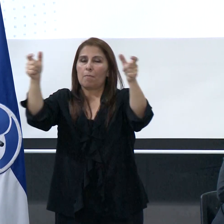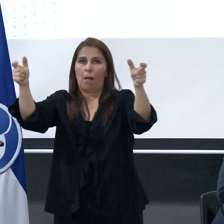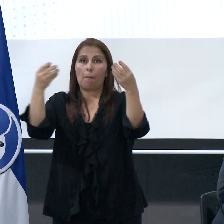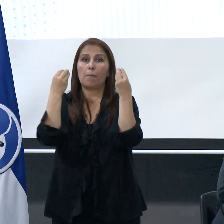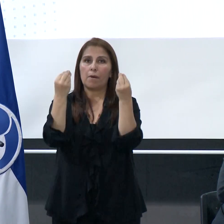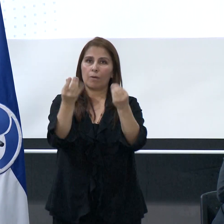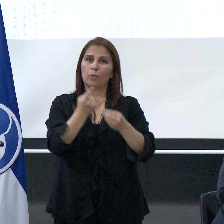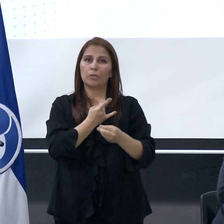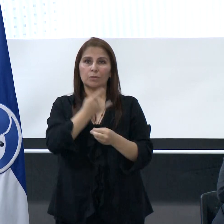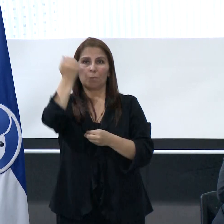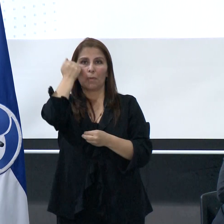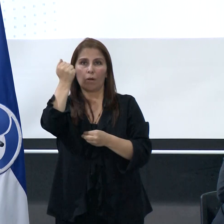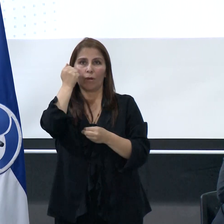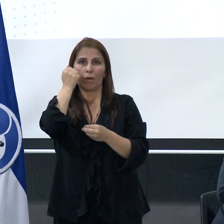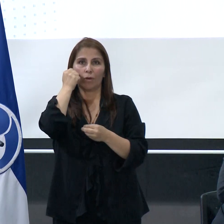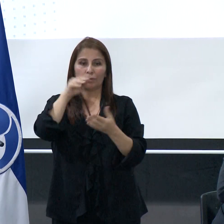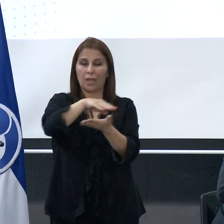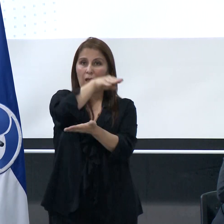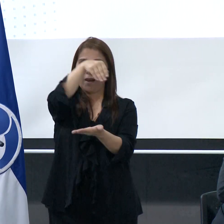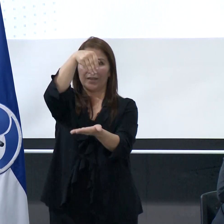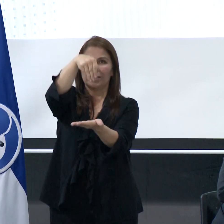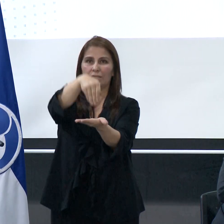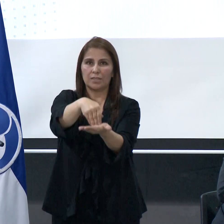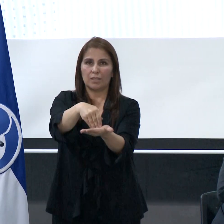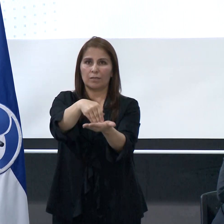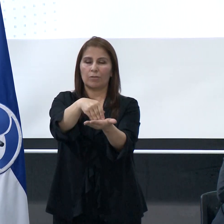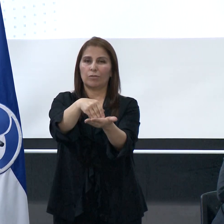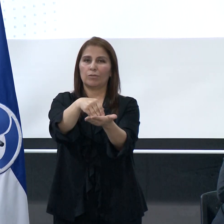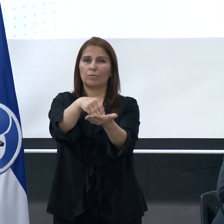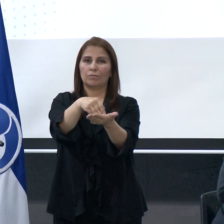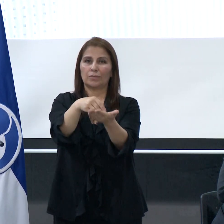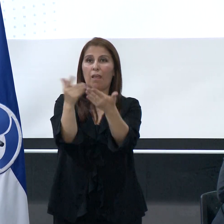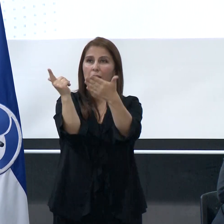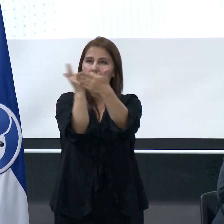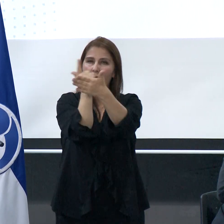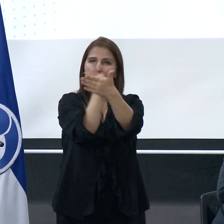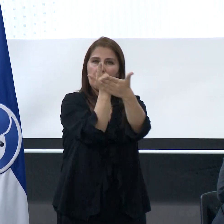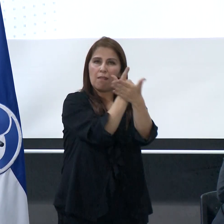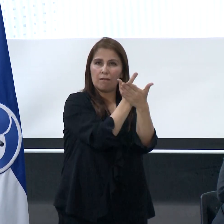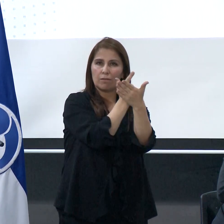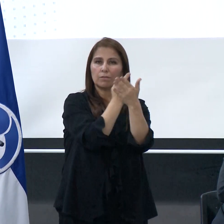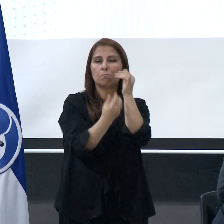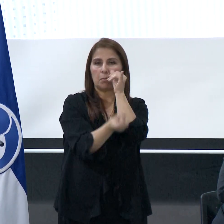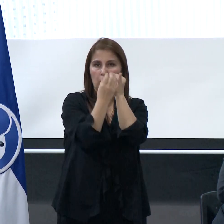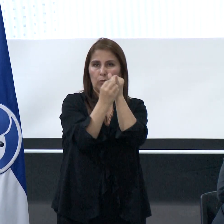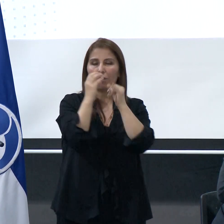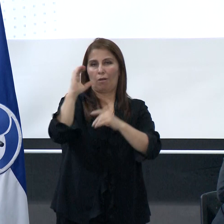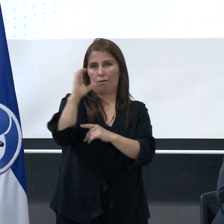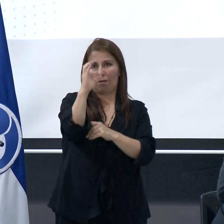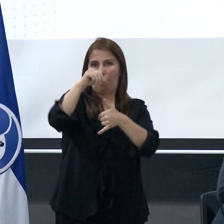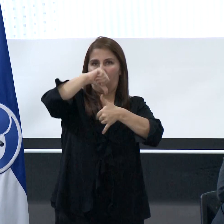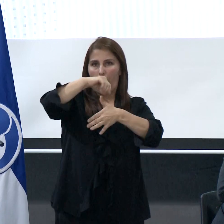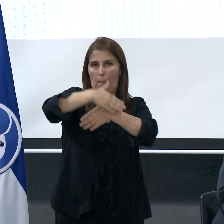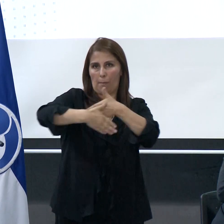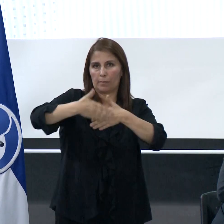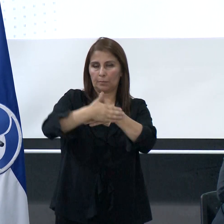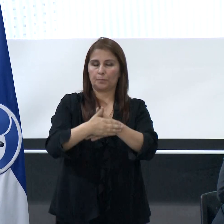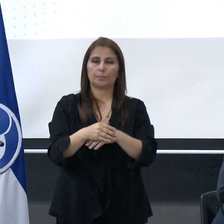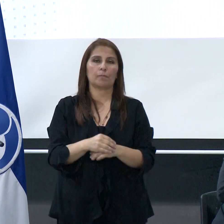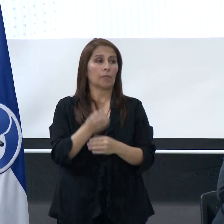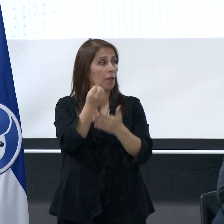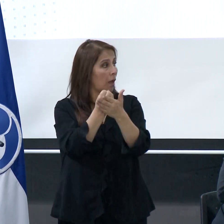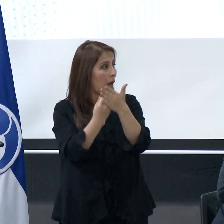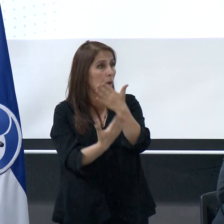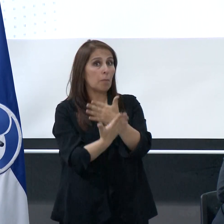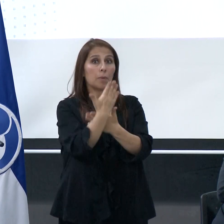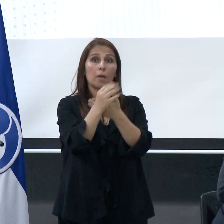pedagógica el epicentro bibliográfico de la pedagogía en latinoamérica al ipe n con su apoyo y la orquesta